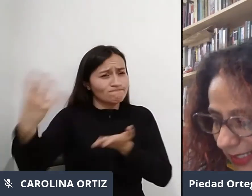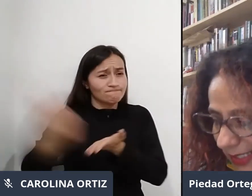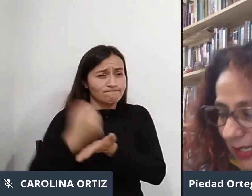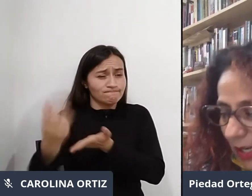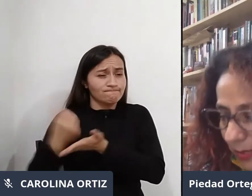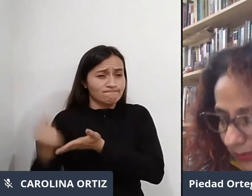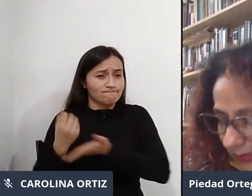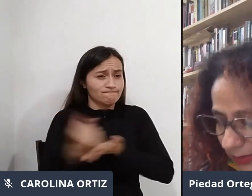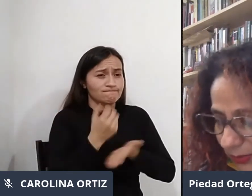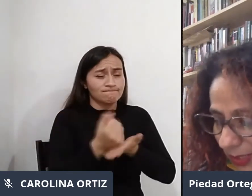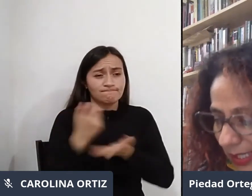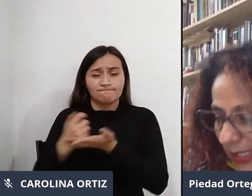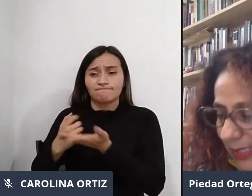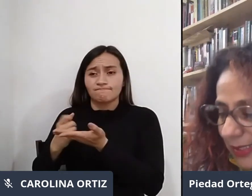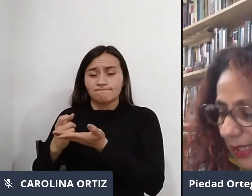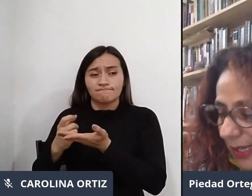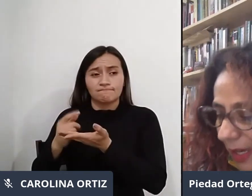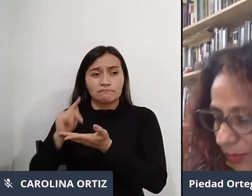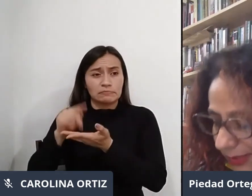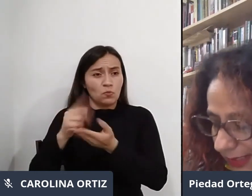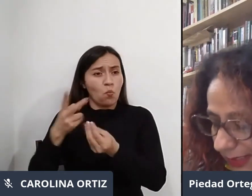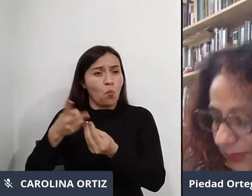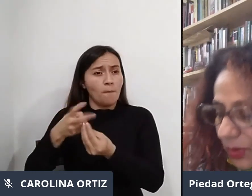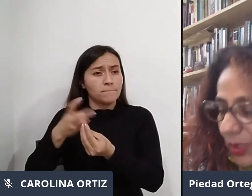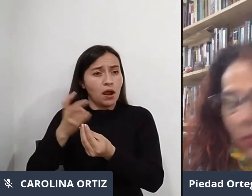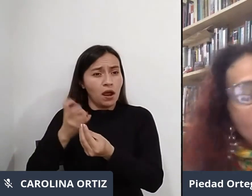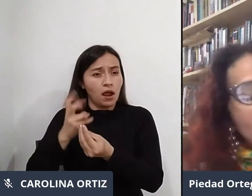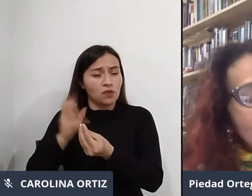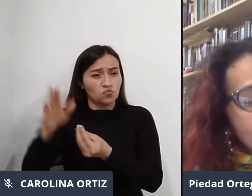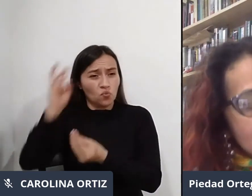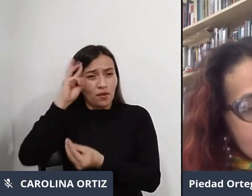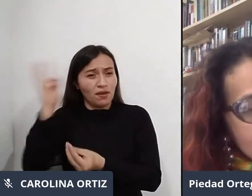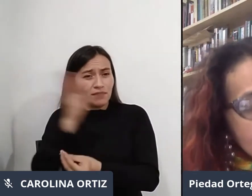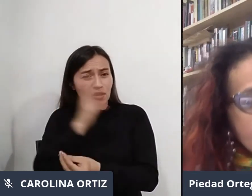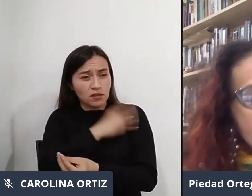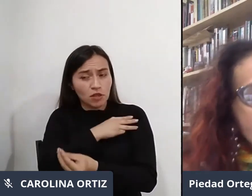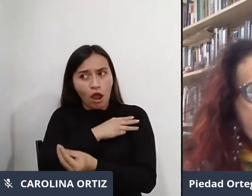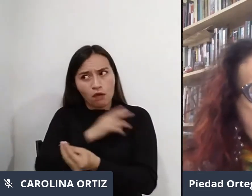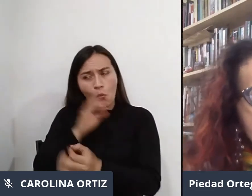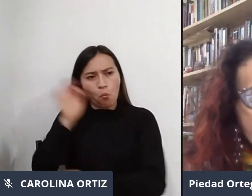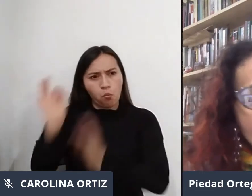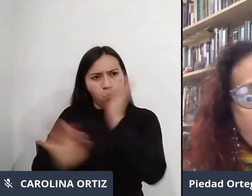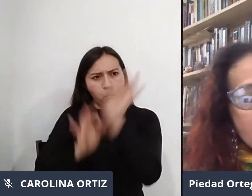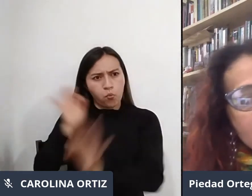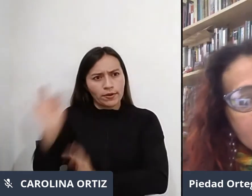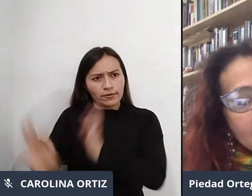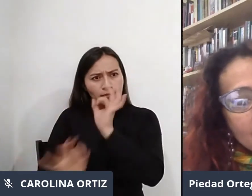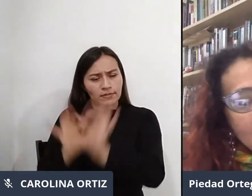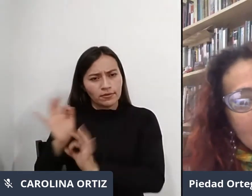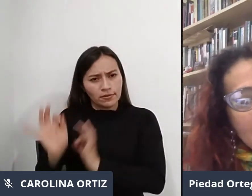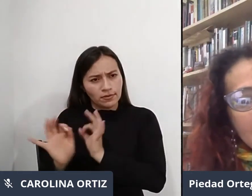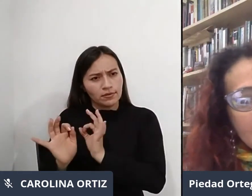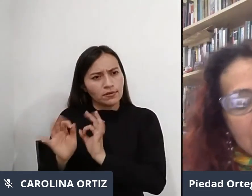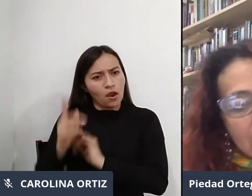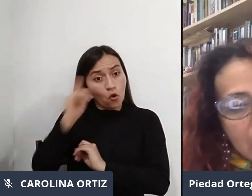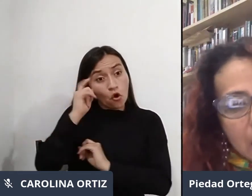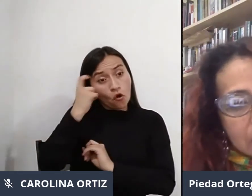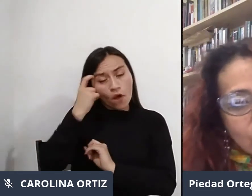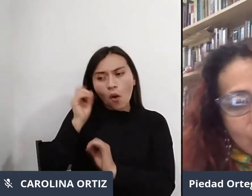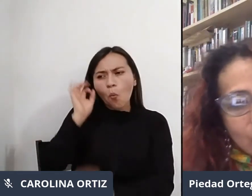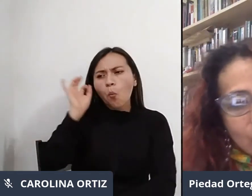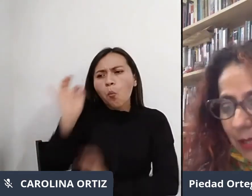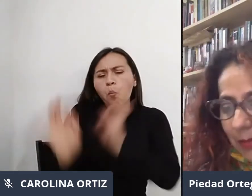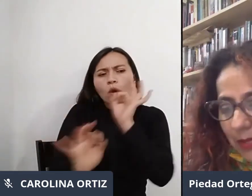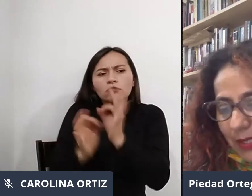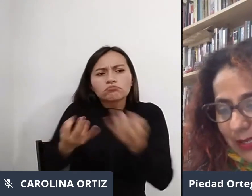sigue aumentando. Y sigue aumentando la protección del gobierno con respecto al